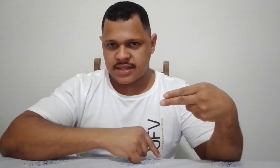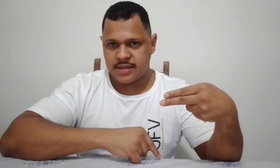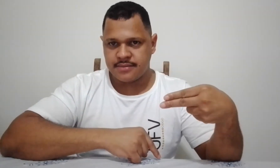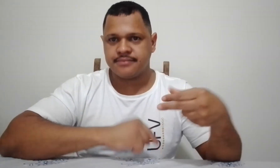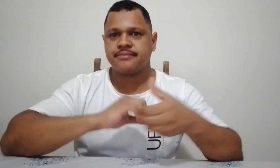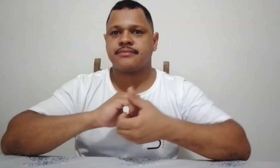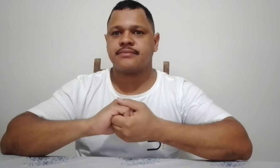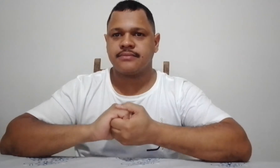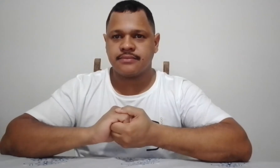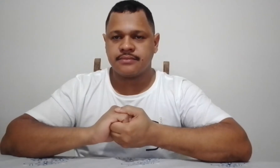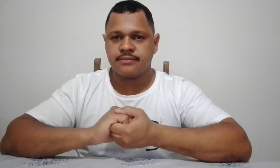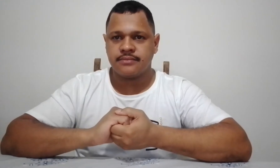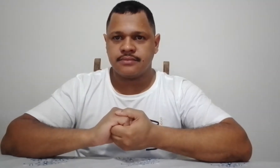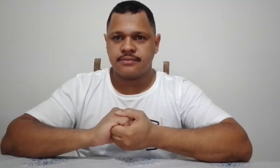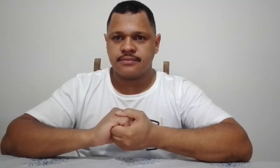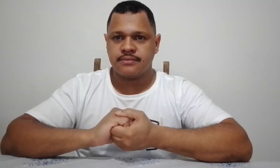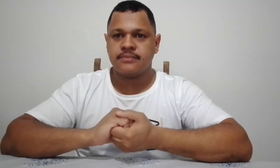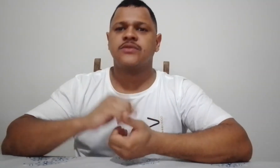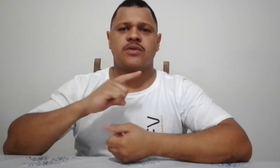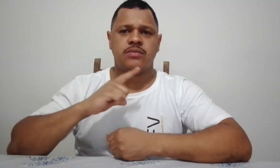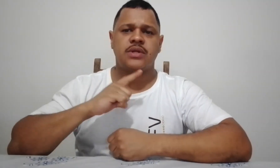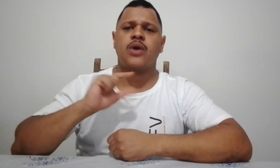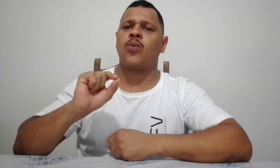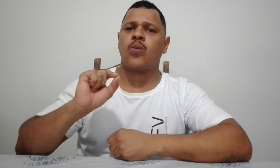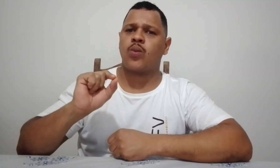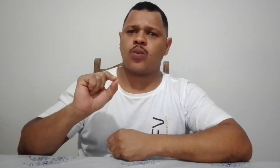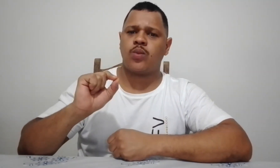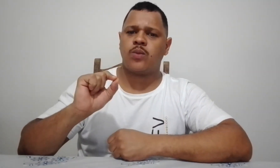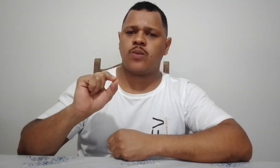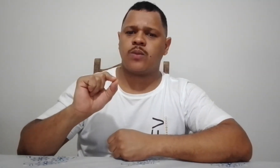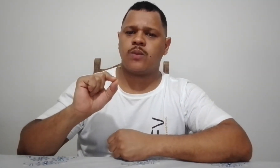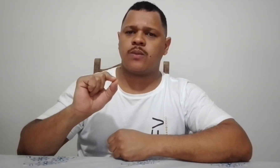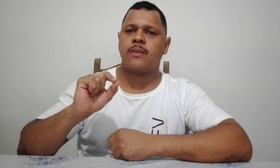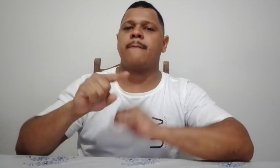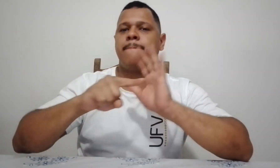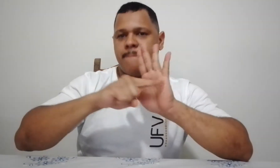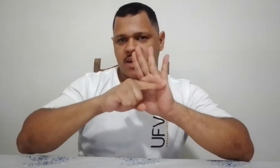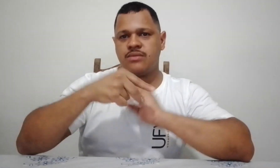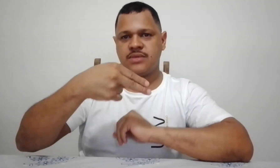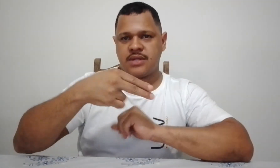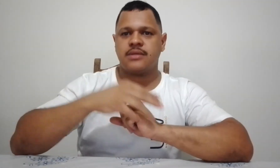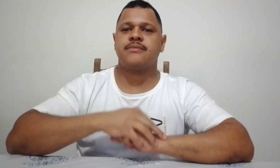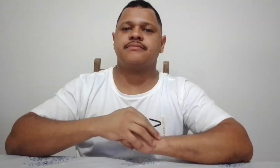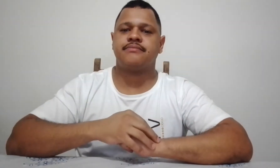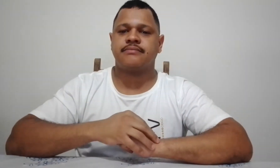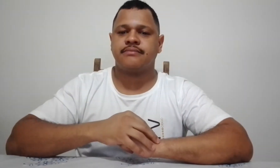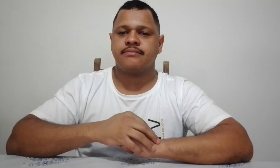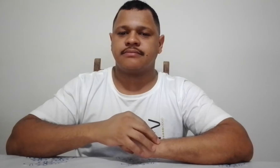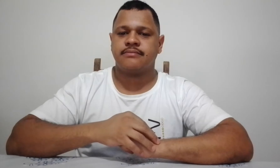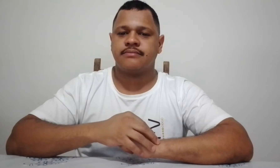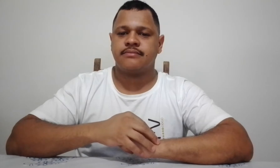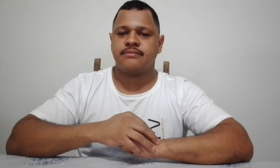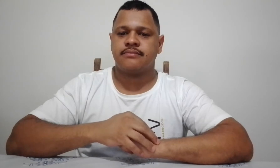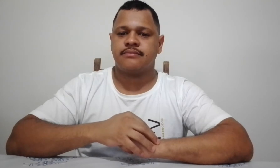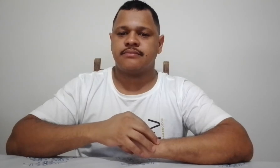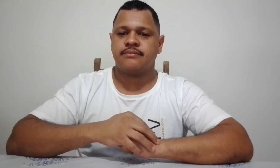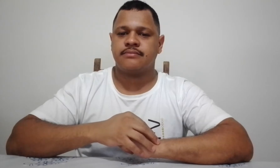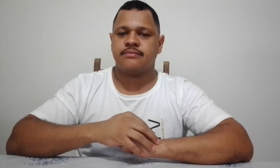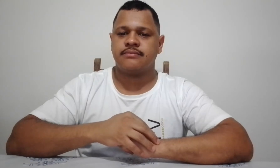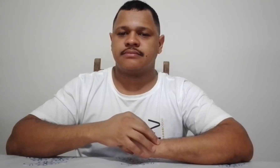a grandeza partindo de menos θ, nessa posição. Ela vai completar